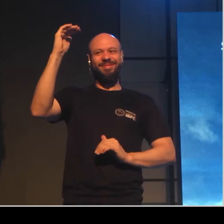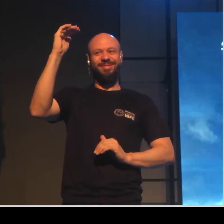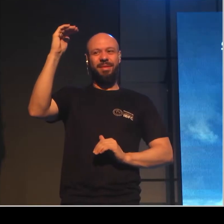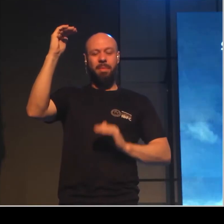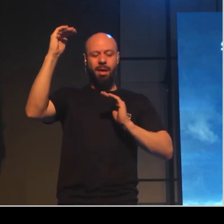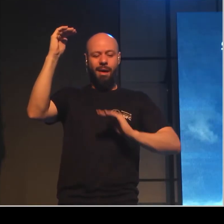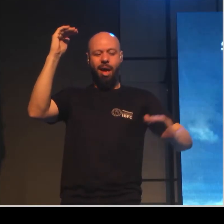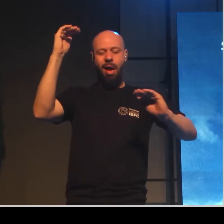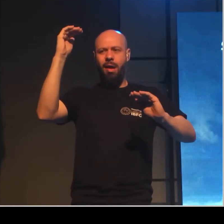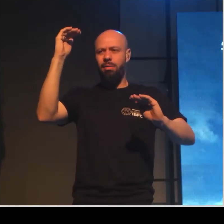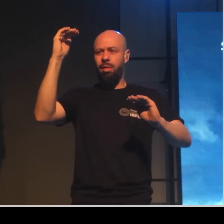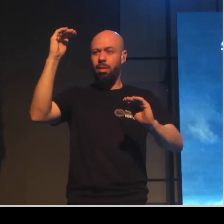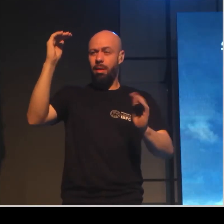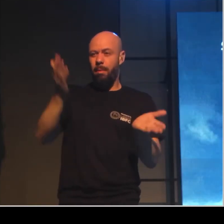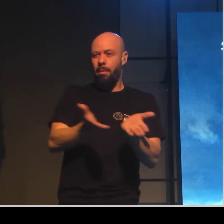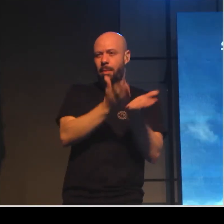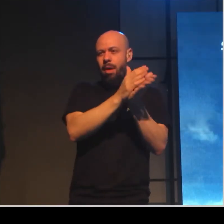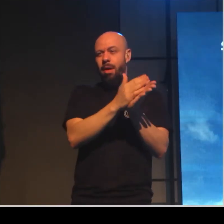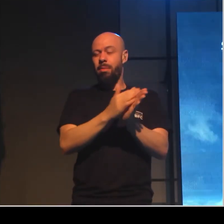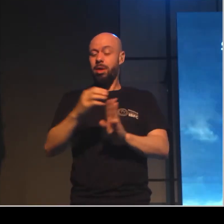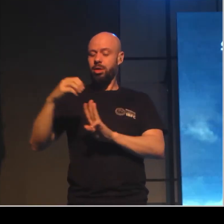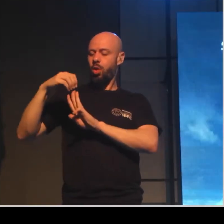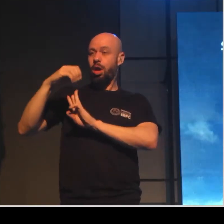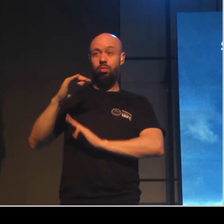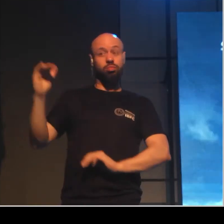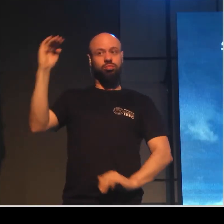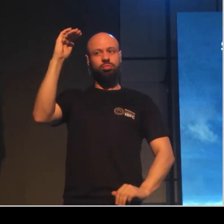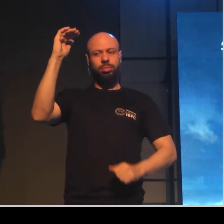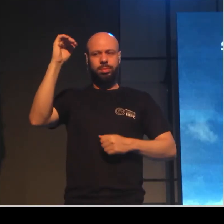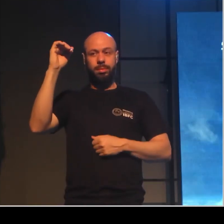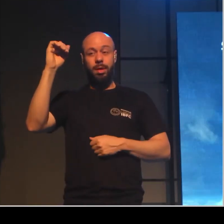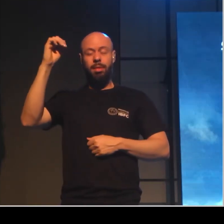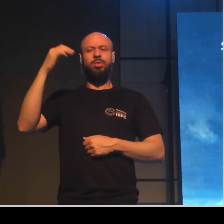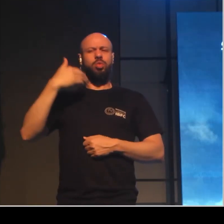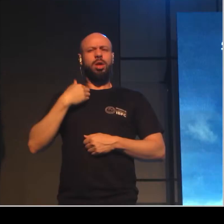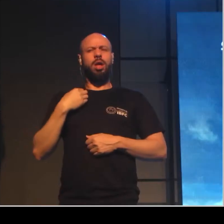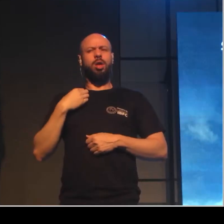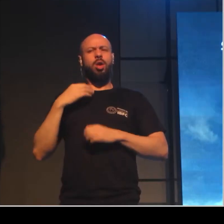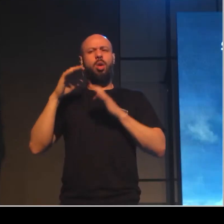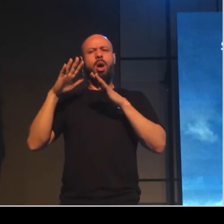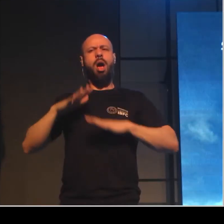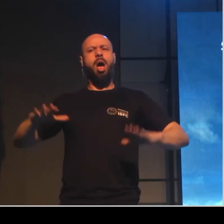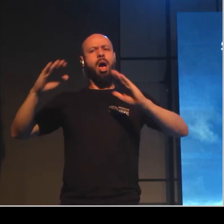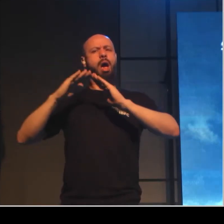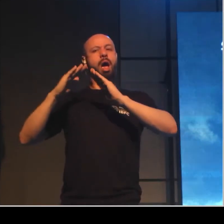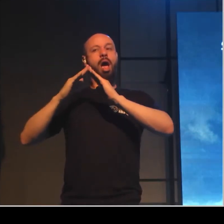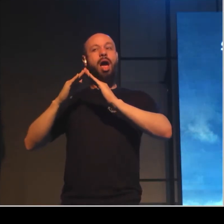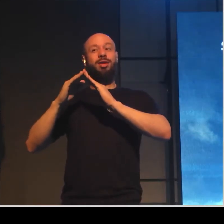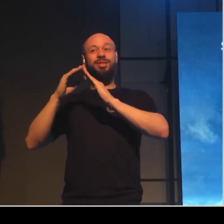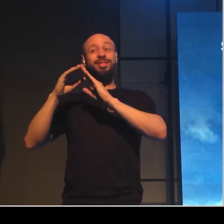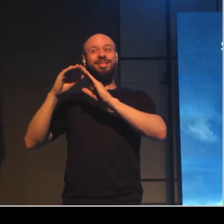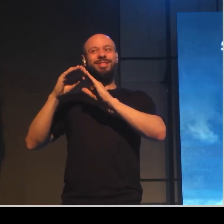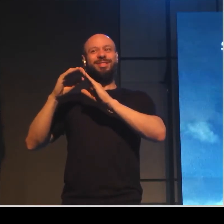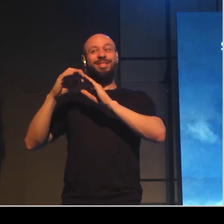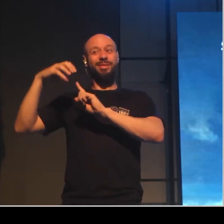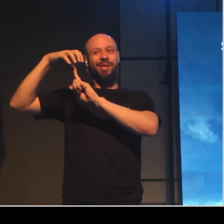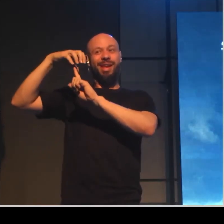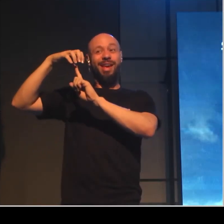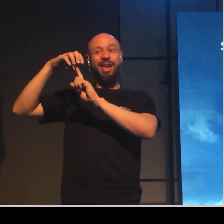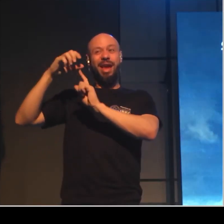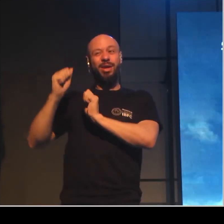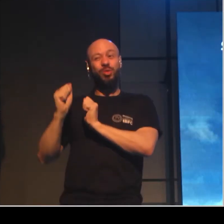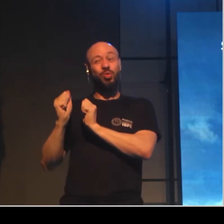eram os da corte, eles normalmente eram do governo, normalmente eram a elite, eles